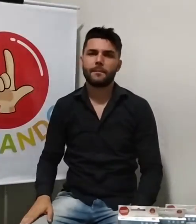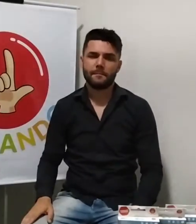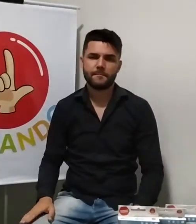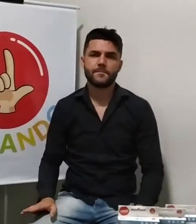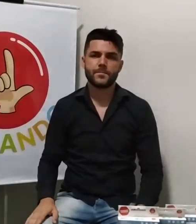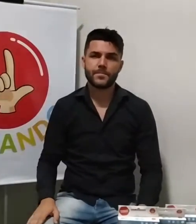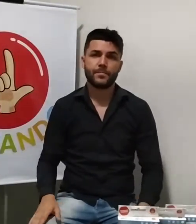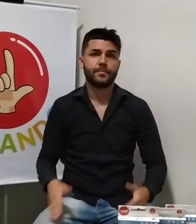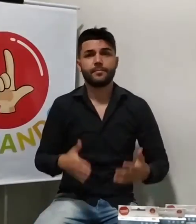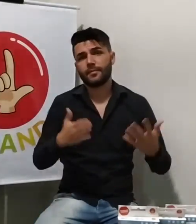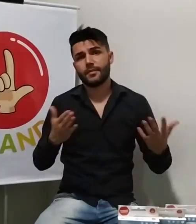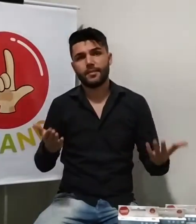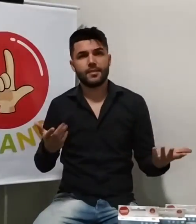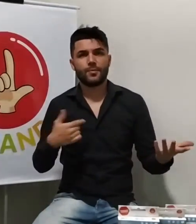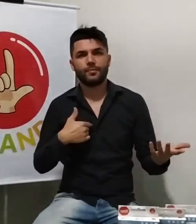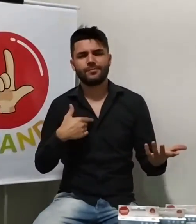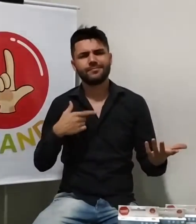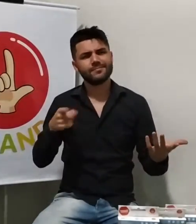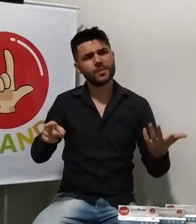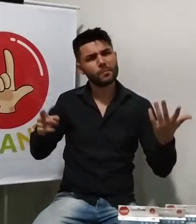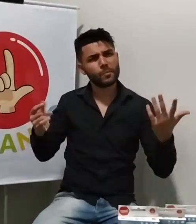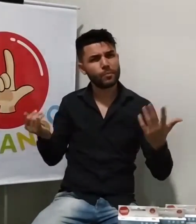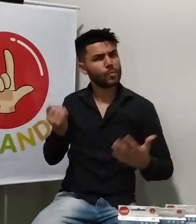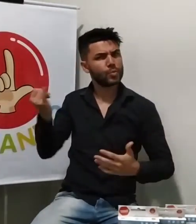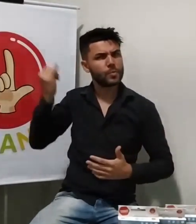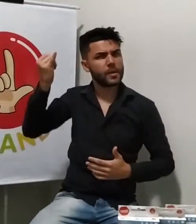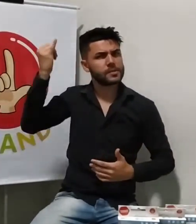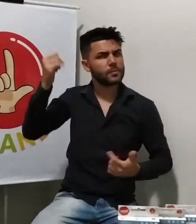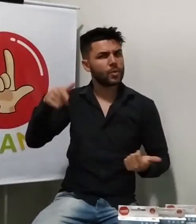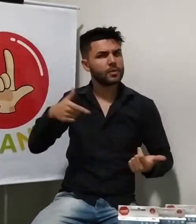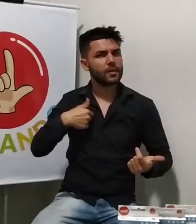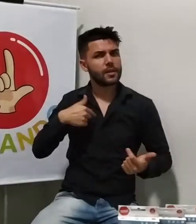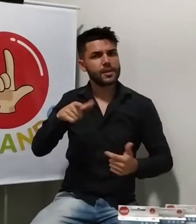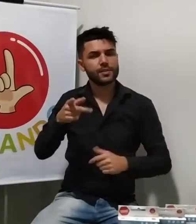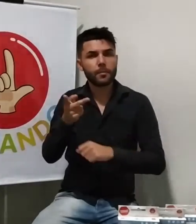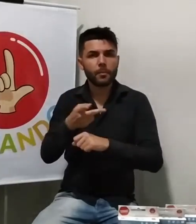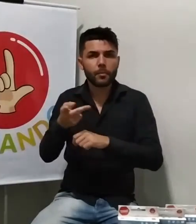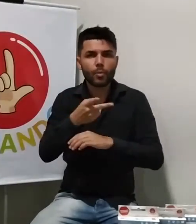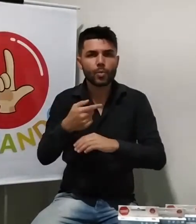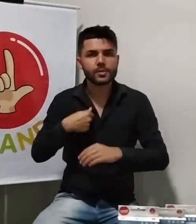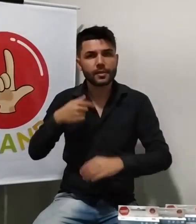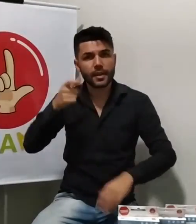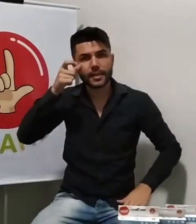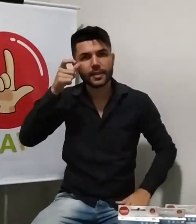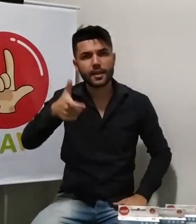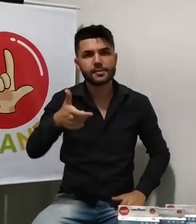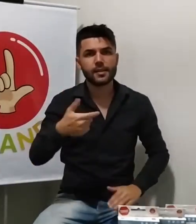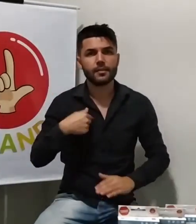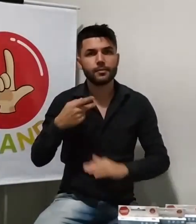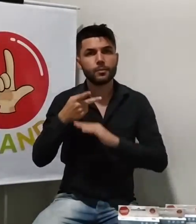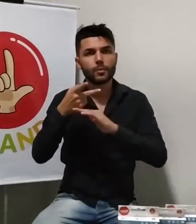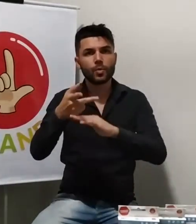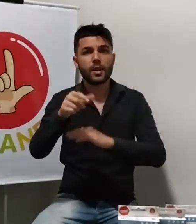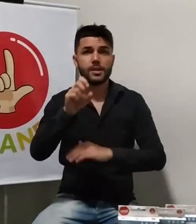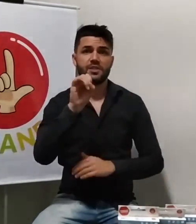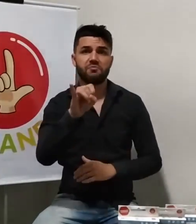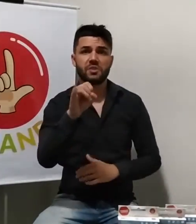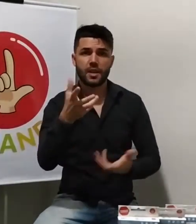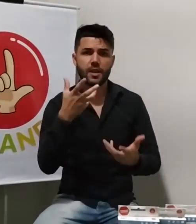Então é muito mais importante quando você busca, quando você está interessado e você querer procurar, por exemplo, se você quer ser um advogado de sucesso,